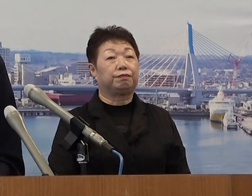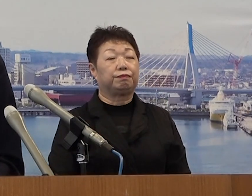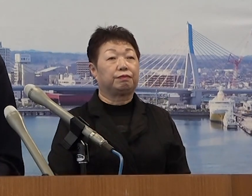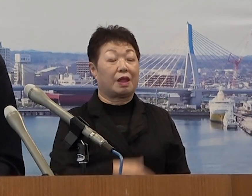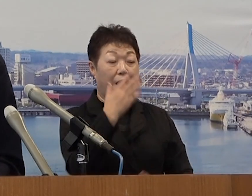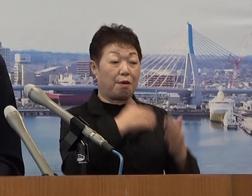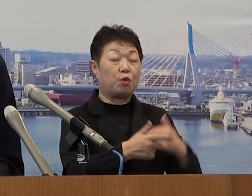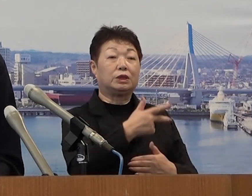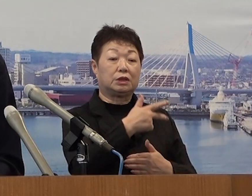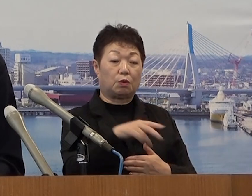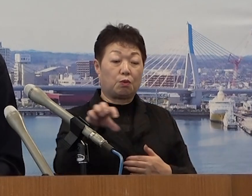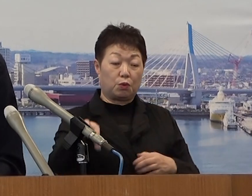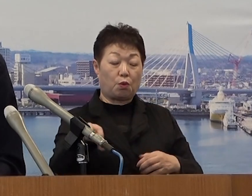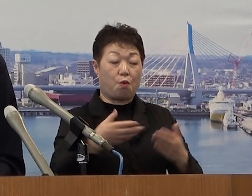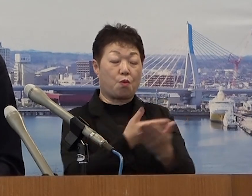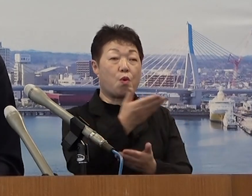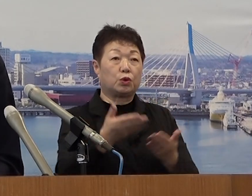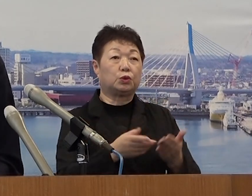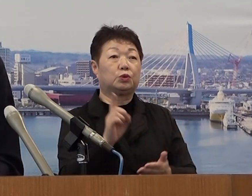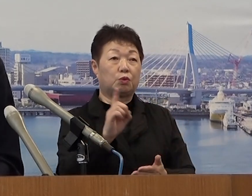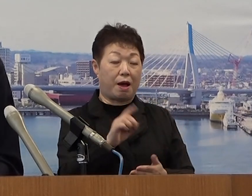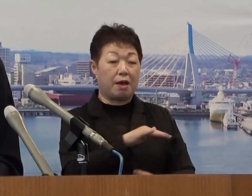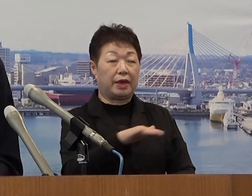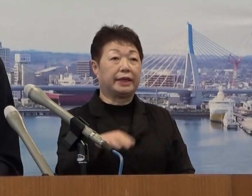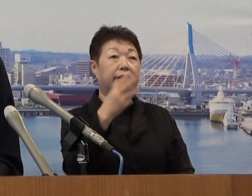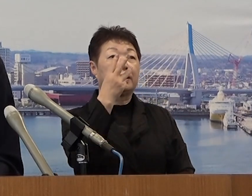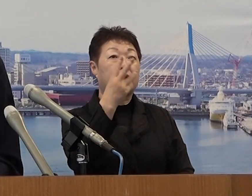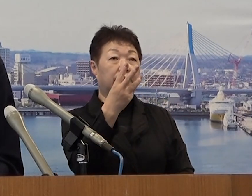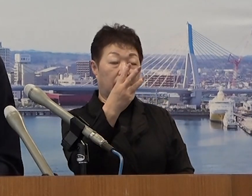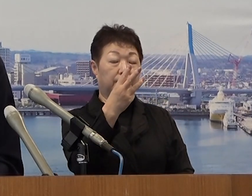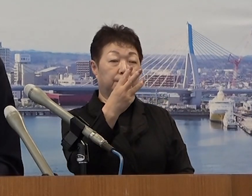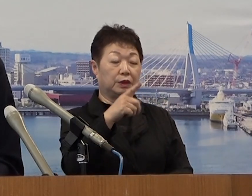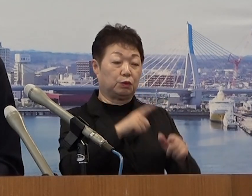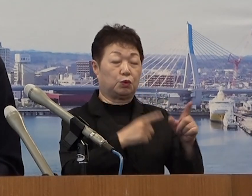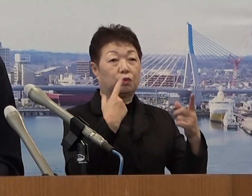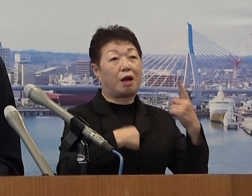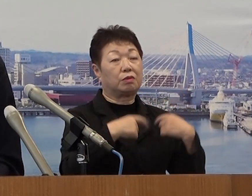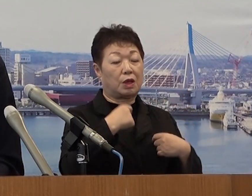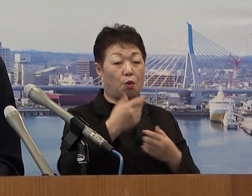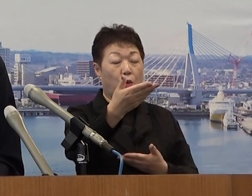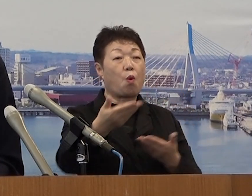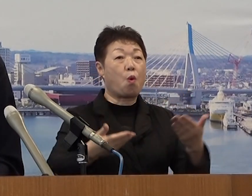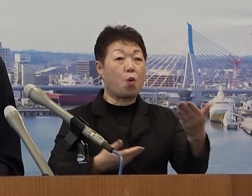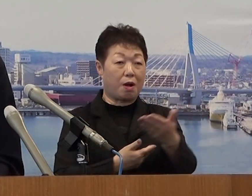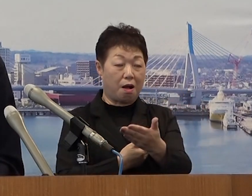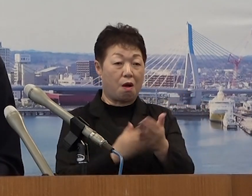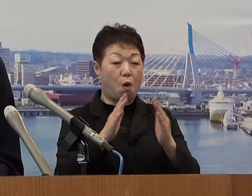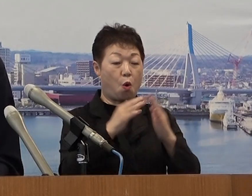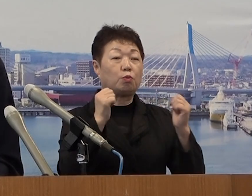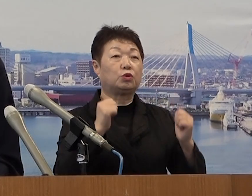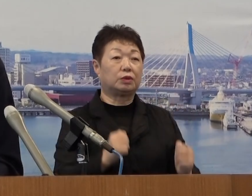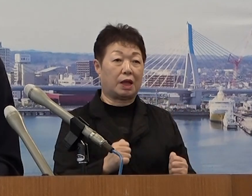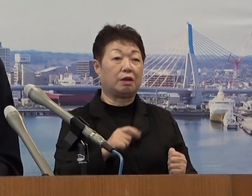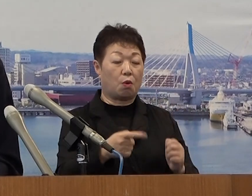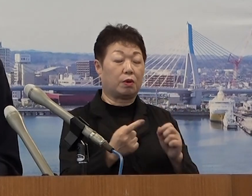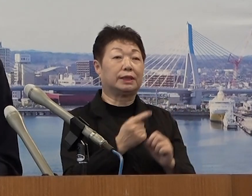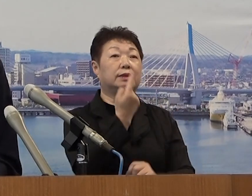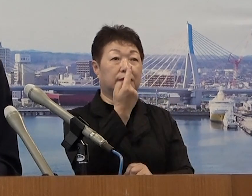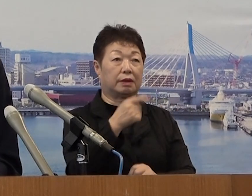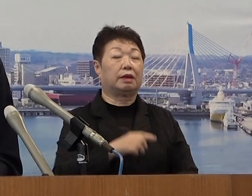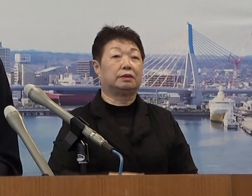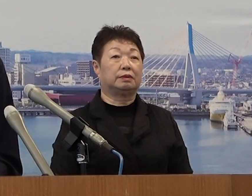本市と屋久島町との交流は平成3年に中学生交換ホームステイが開始されたことを契機